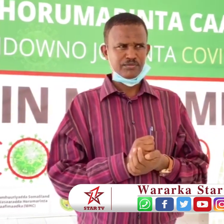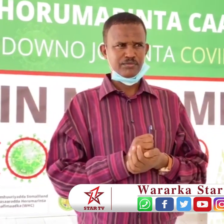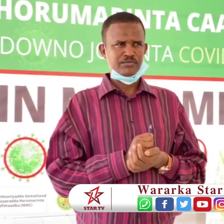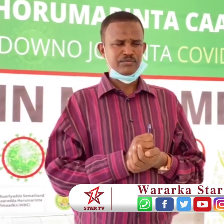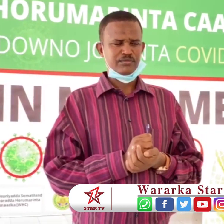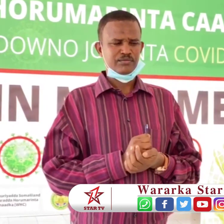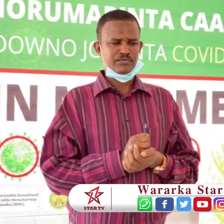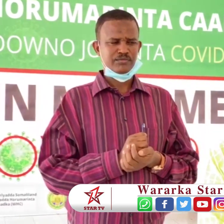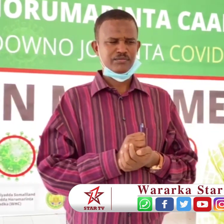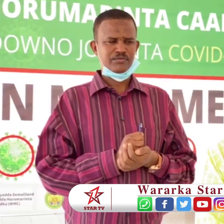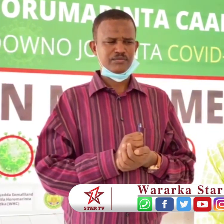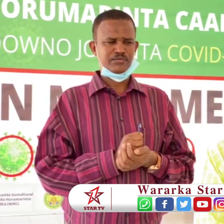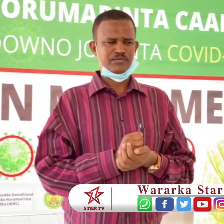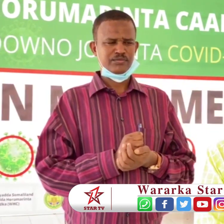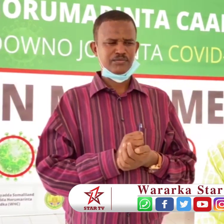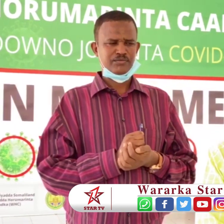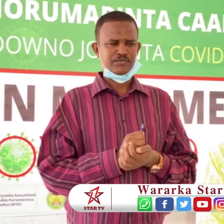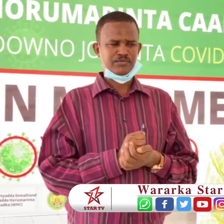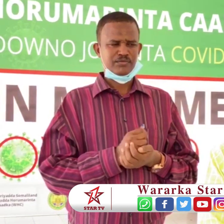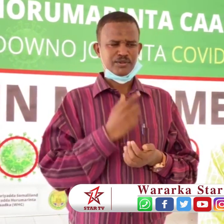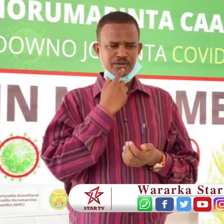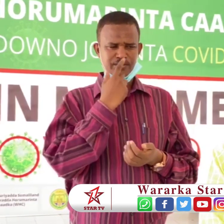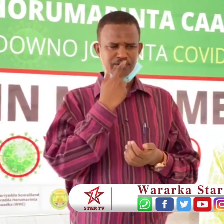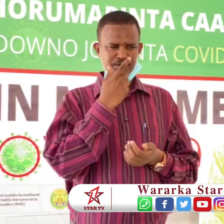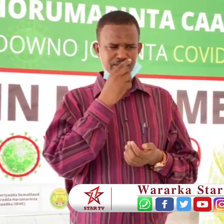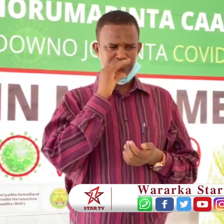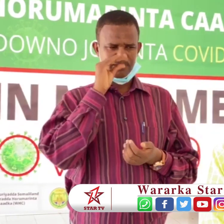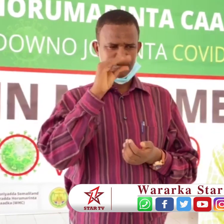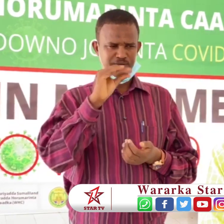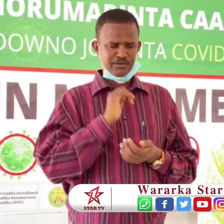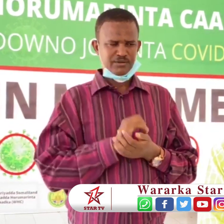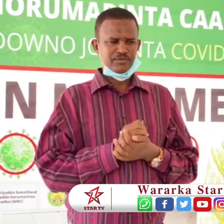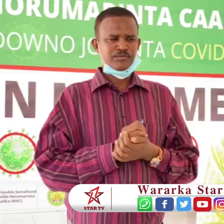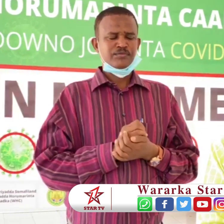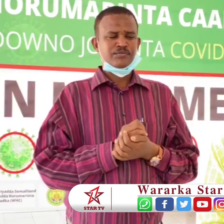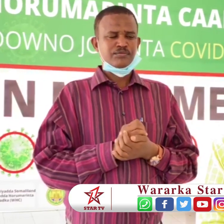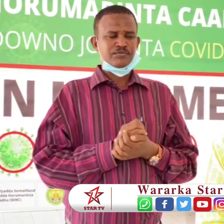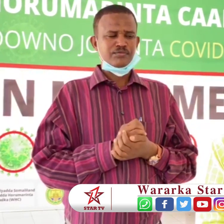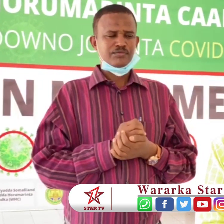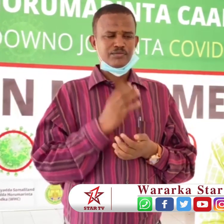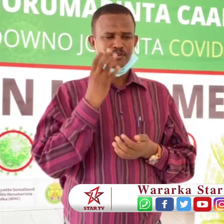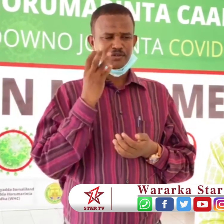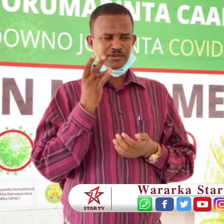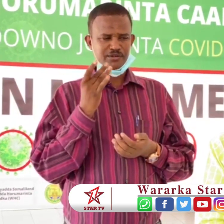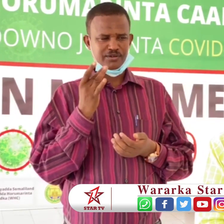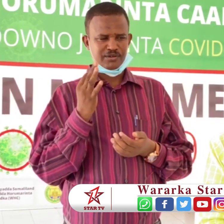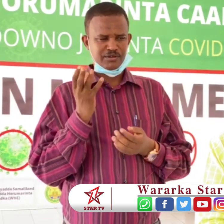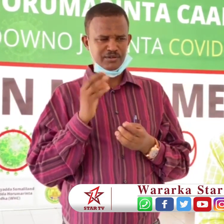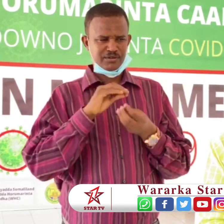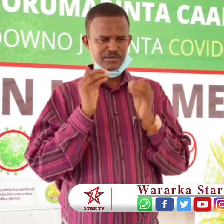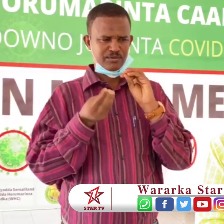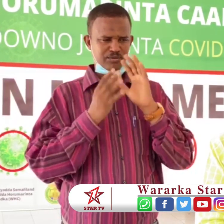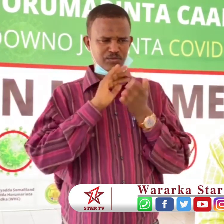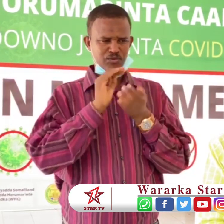ee hadii aan tafaasiisha cudurka maanta waxa xaaladdu ku sugan tahay aan ka warramo tirada guud ee cudurka